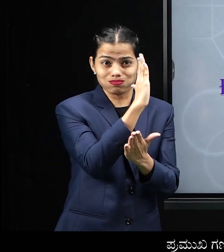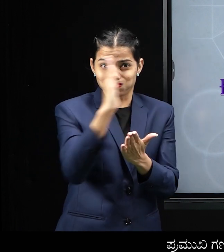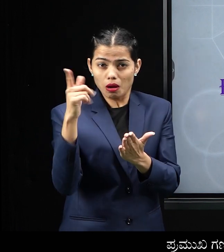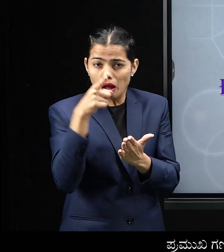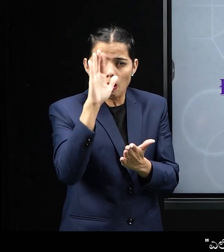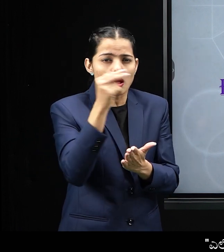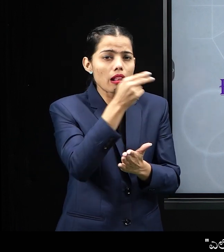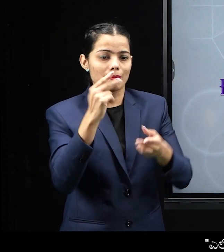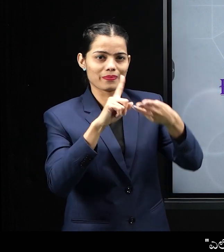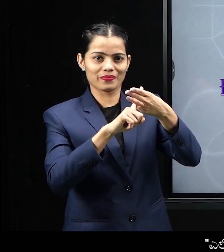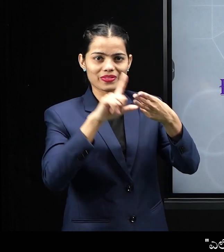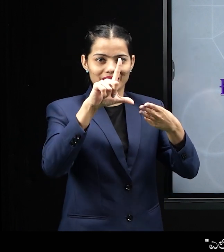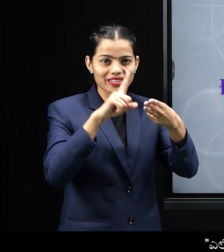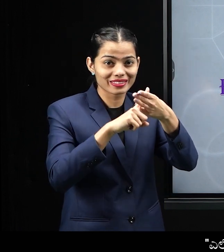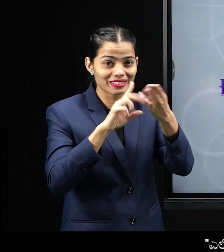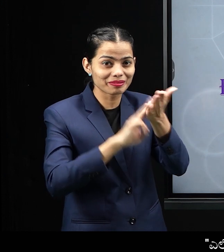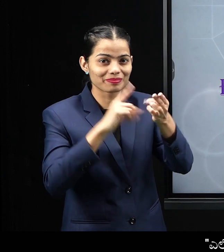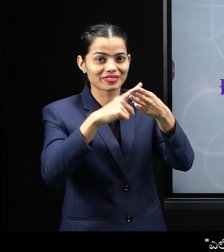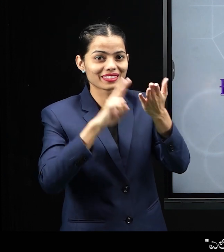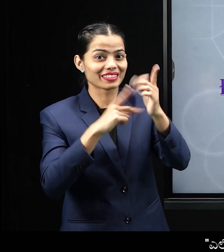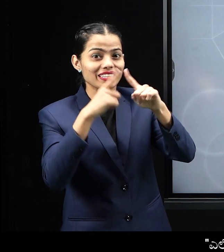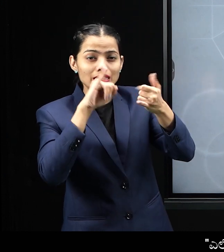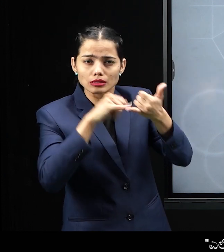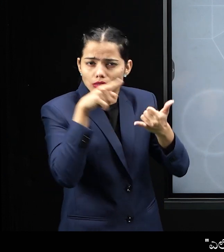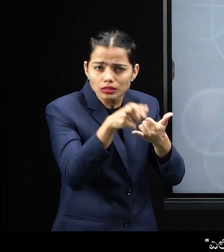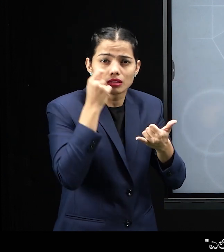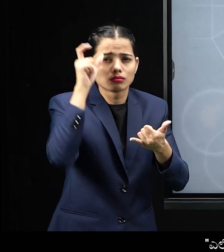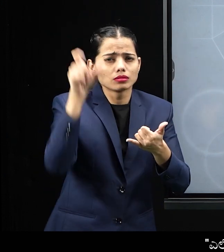ಸಂಪುಟಗಳಲ್ಲಿ ಎಲಿಮೆಂಟ್ಸ್ ಎಂಬ ಪ್ರಮುಖ ಪುಸ್ತಕವನ್ನು ಬರೆದಿದ್ದಾರೆ.